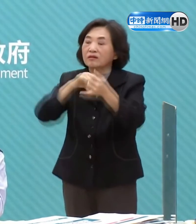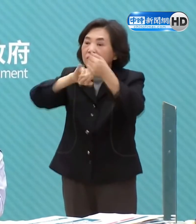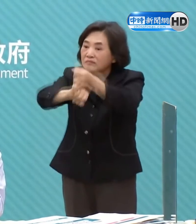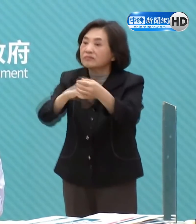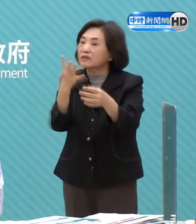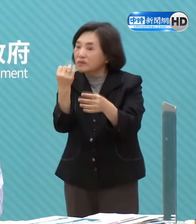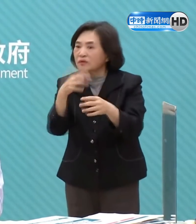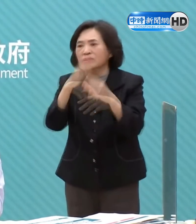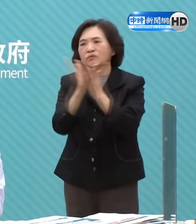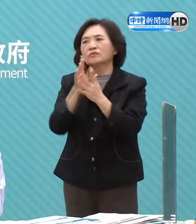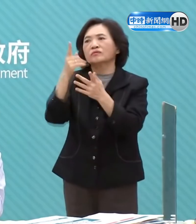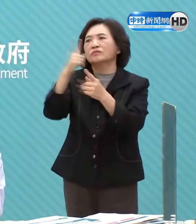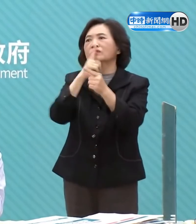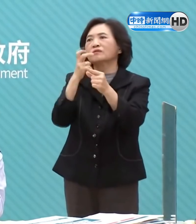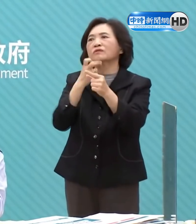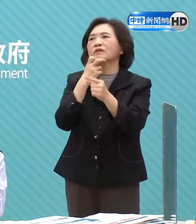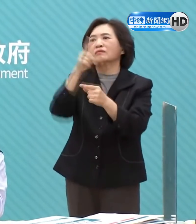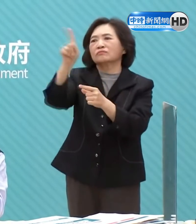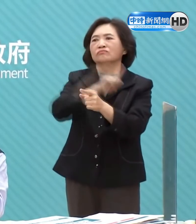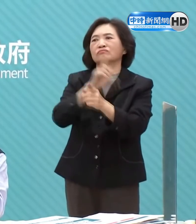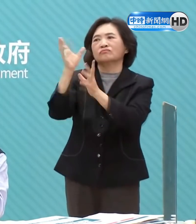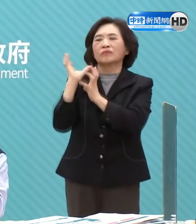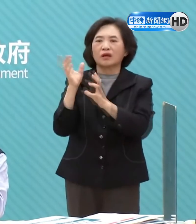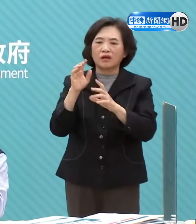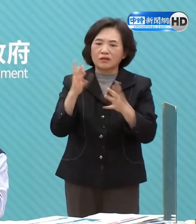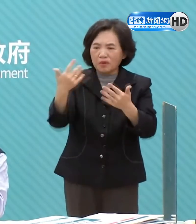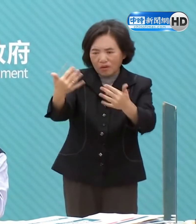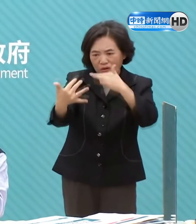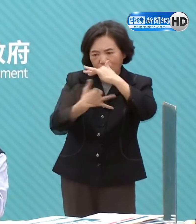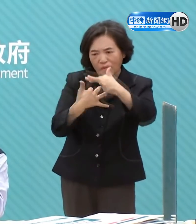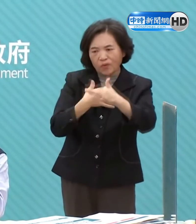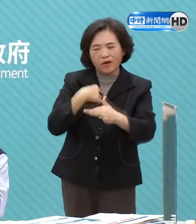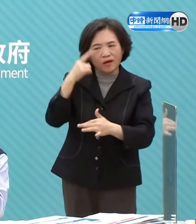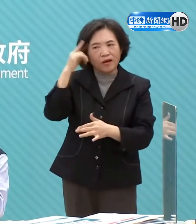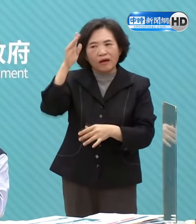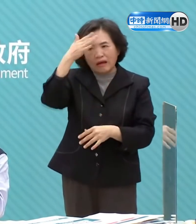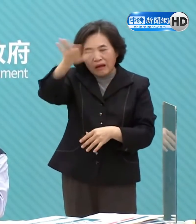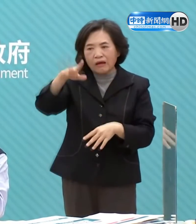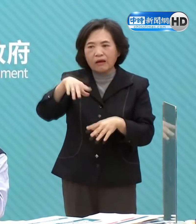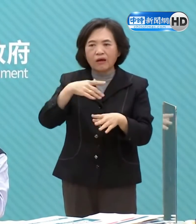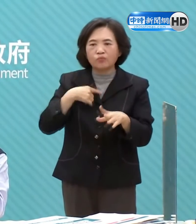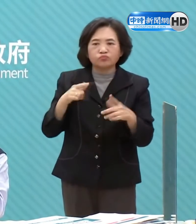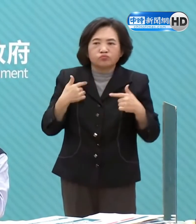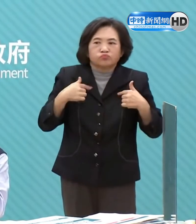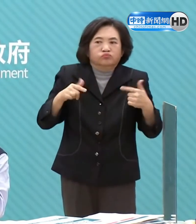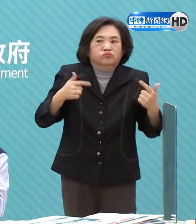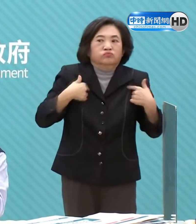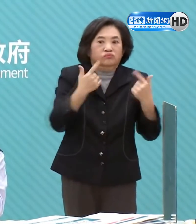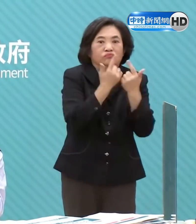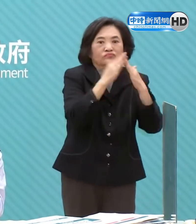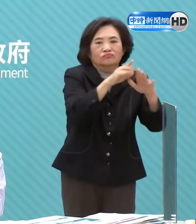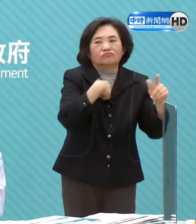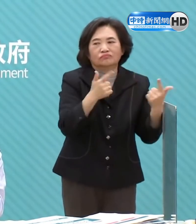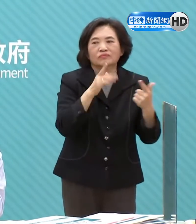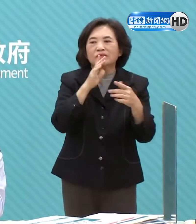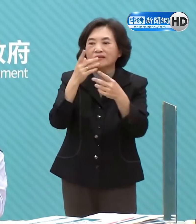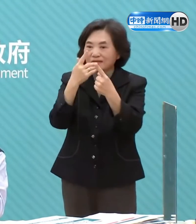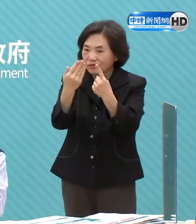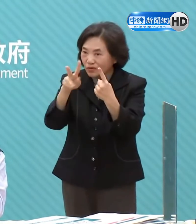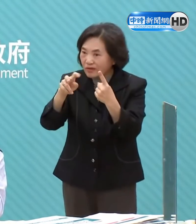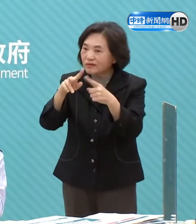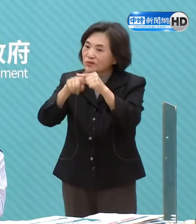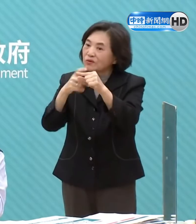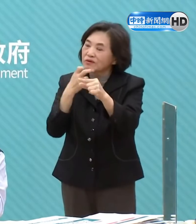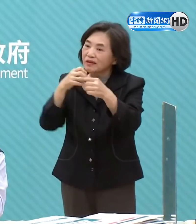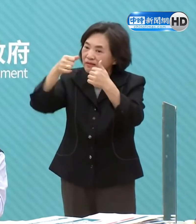打多少，都是你管的。你现在说不够，这干了什么事？系统都是你的。那我去打那个打